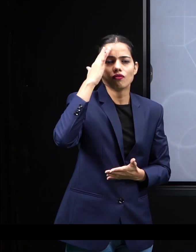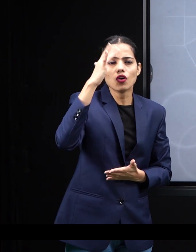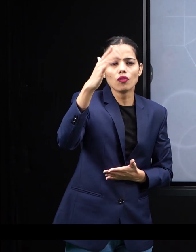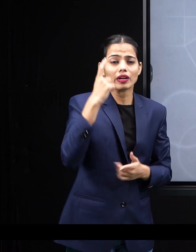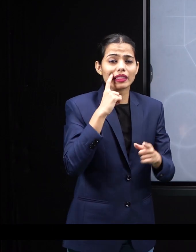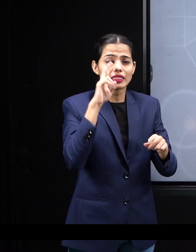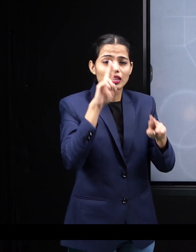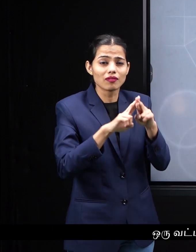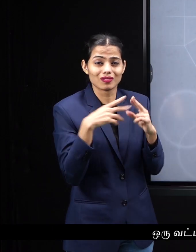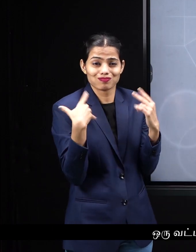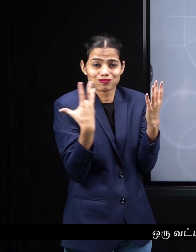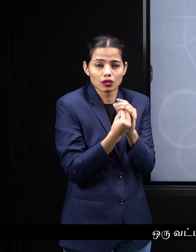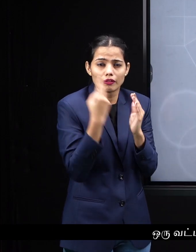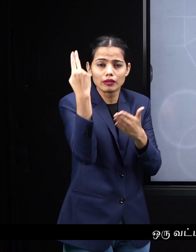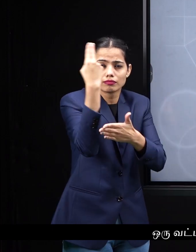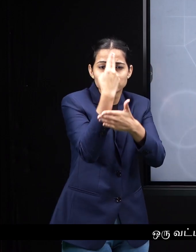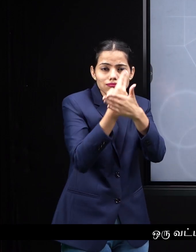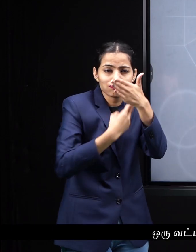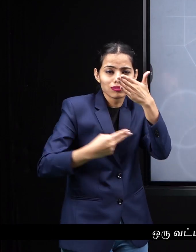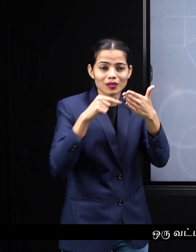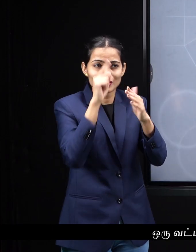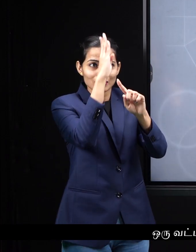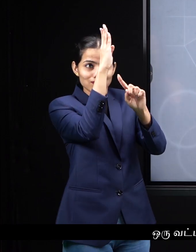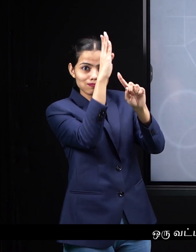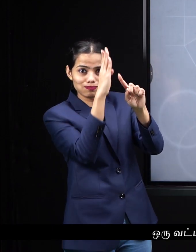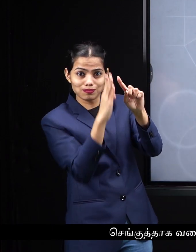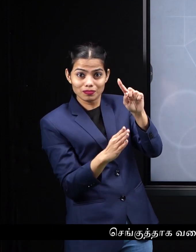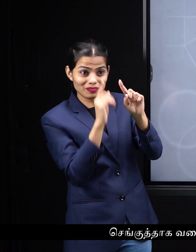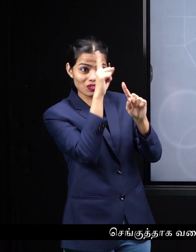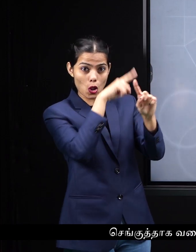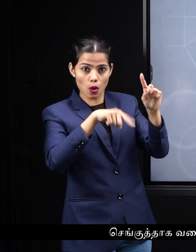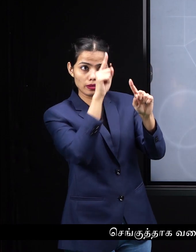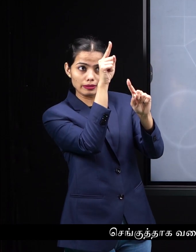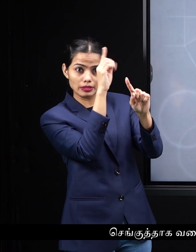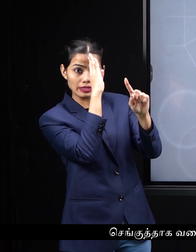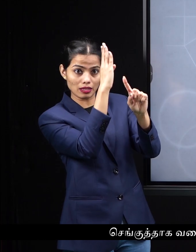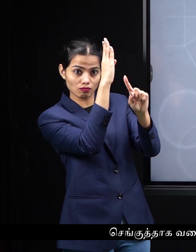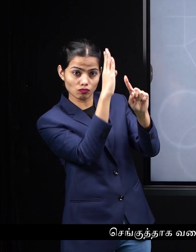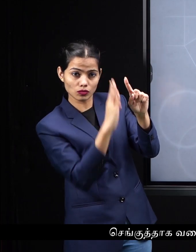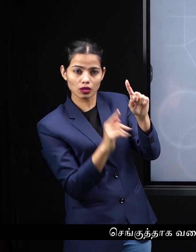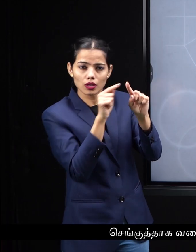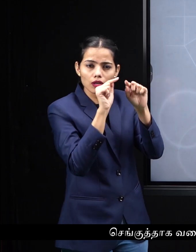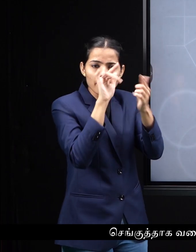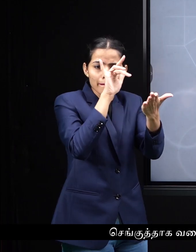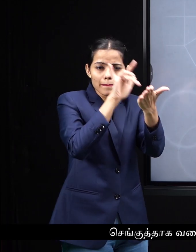தேற்றம் 2. ஒரு வட்டத்தின் மையிலிருந்து எந்த நாண்களும் செங்குத்தாக வரைந்தால் அது நாண்களை இரண்டாக